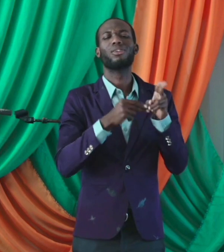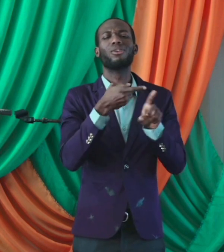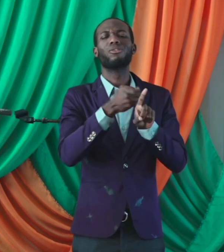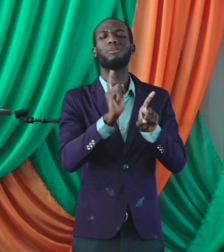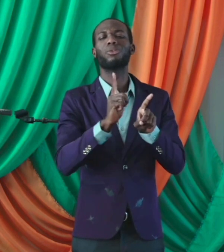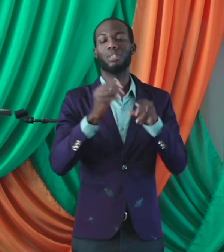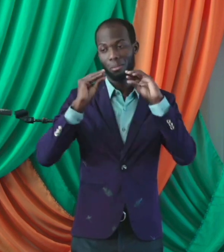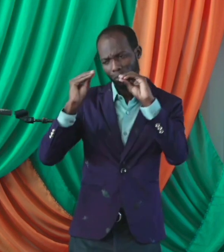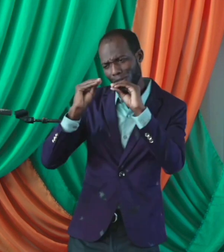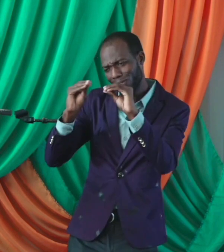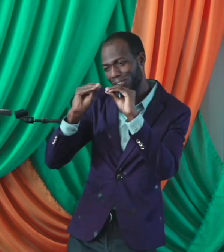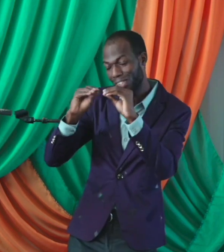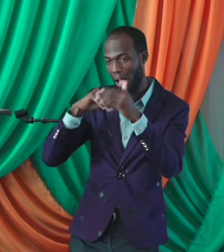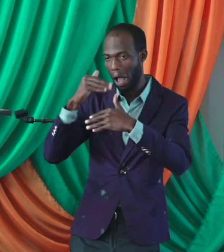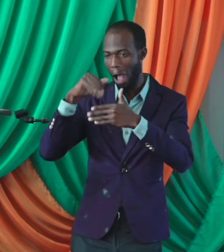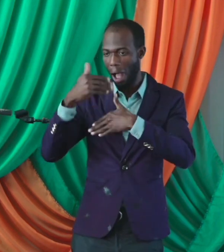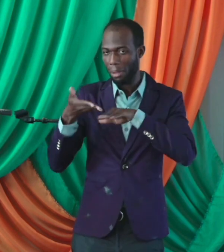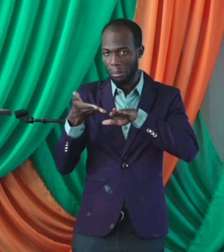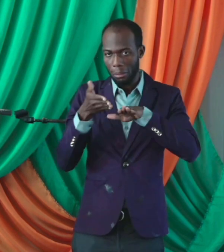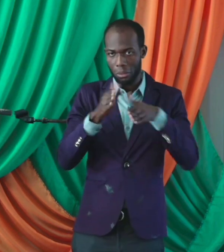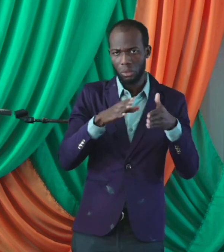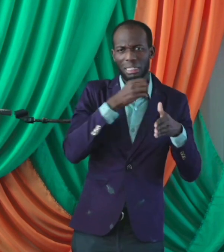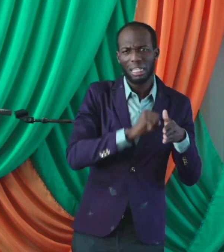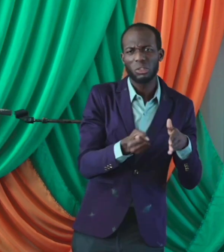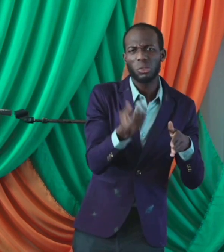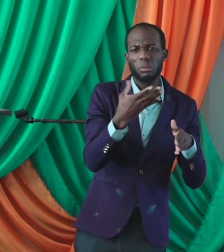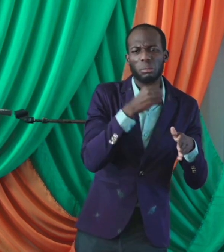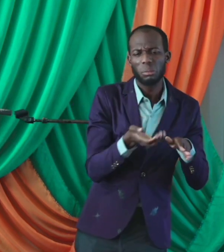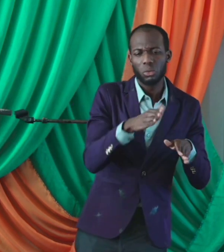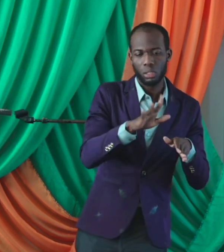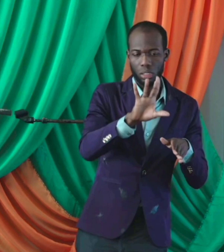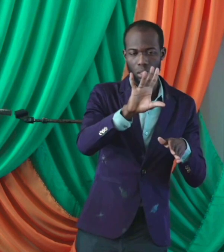puis il a formé le monde. Et avant, monsieur, moi, à 76 ans,